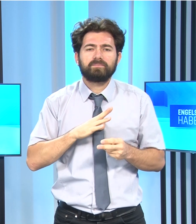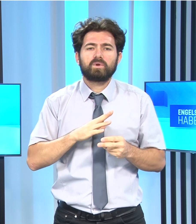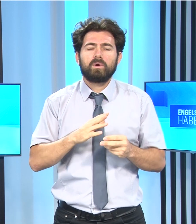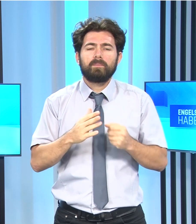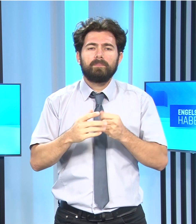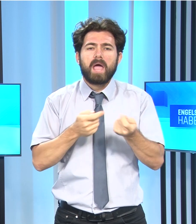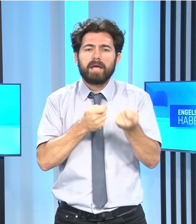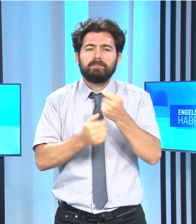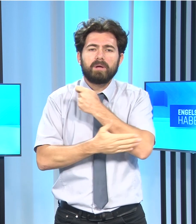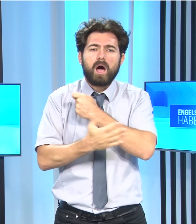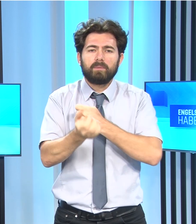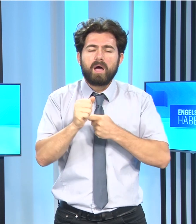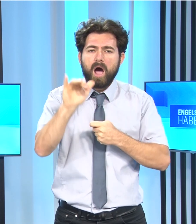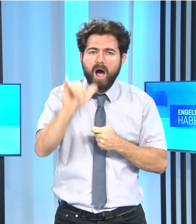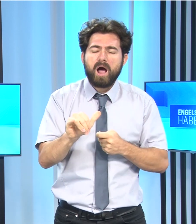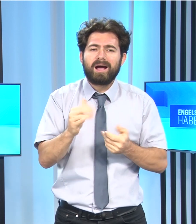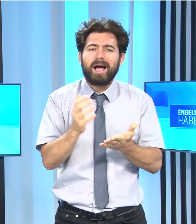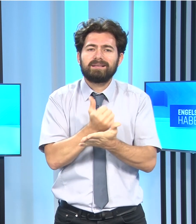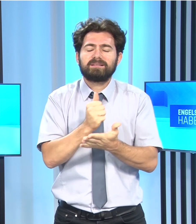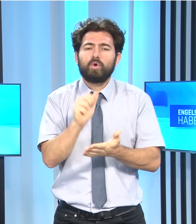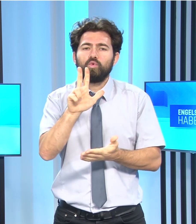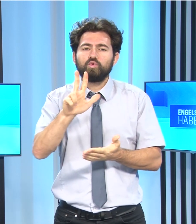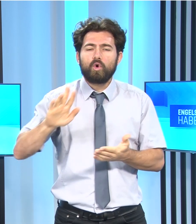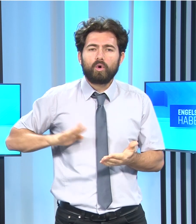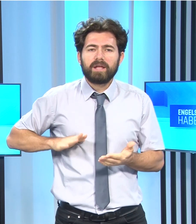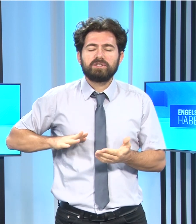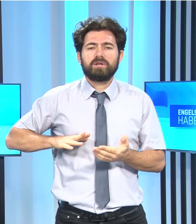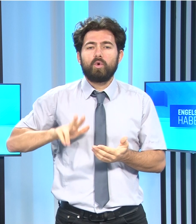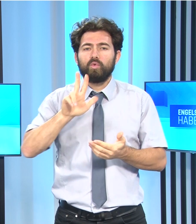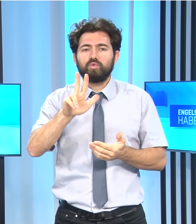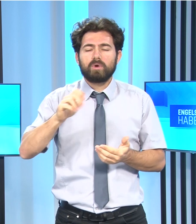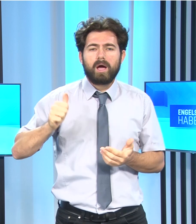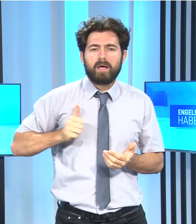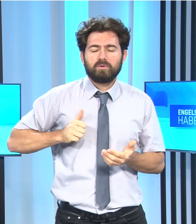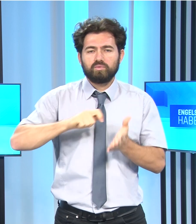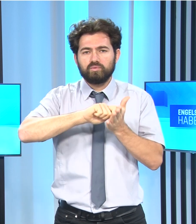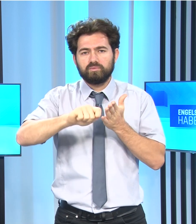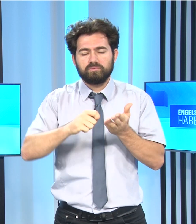öğrenciye 3 asgari ücret destek bursu sağlanacak.